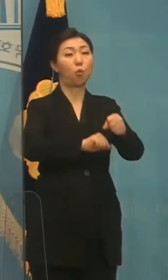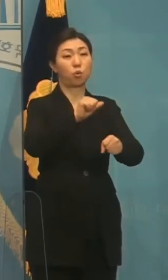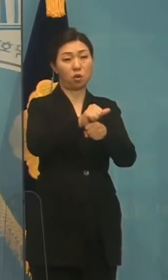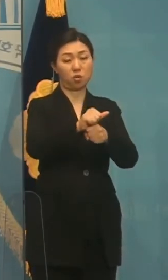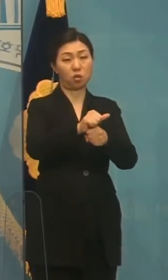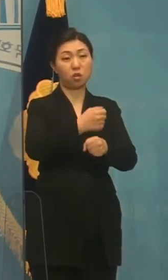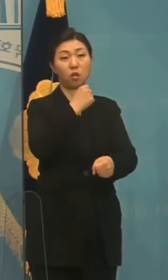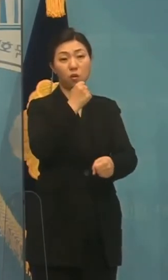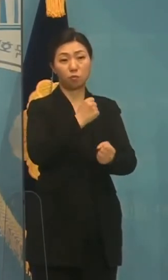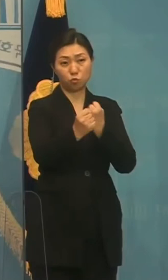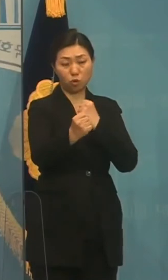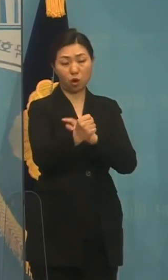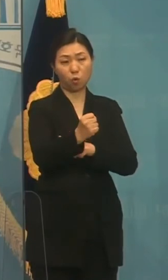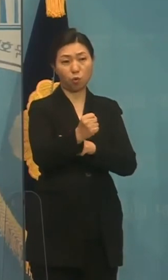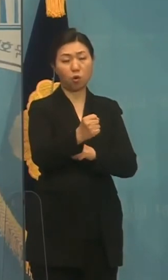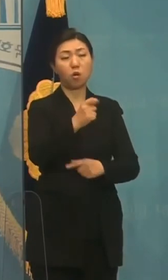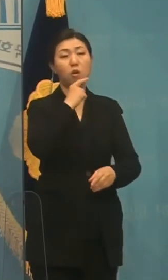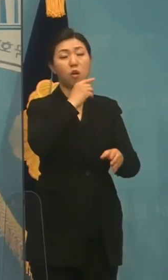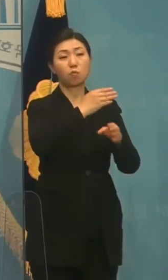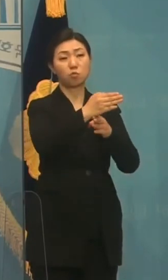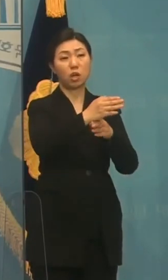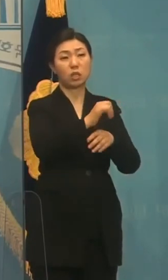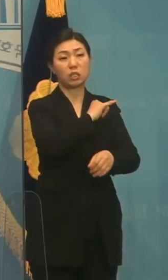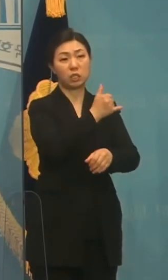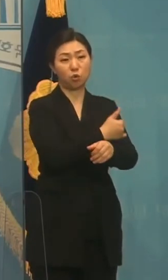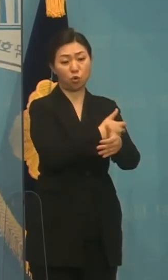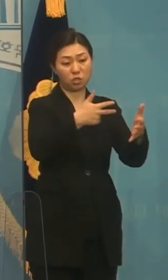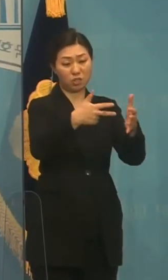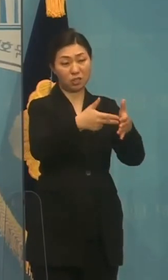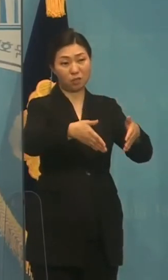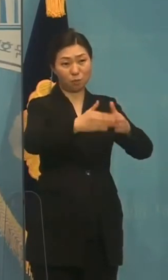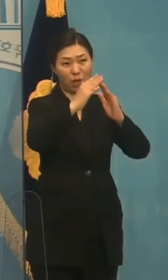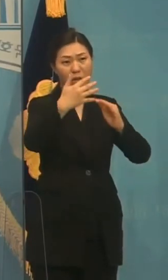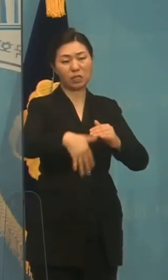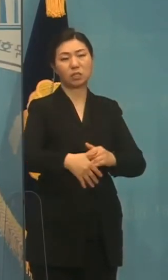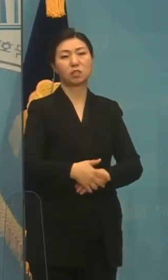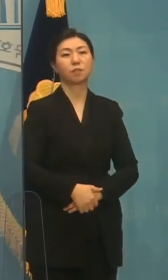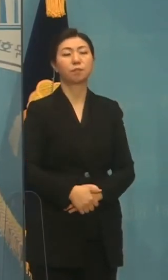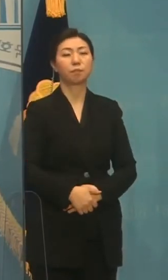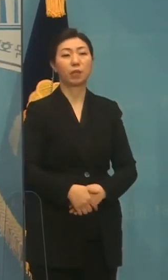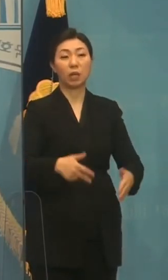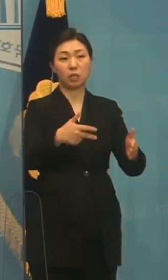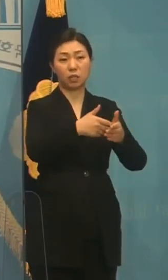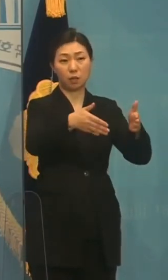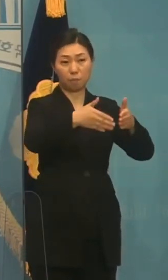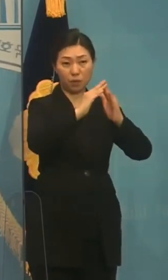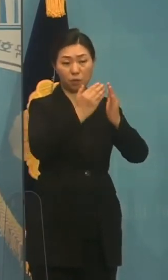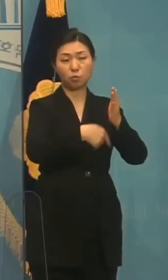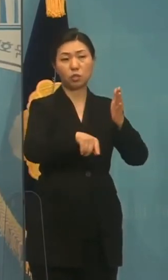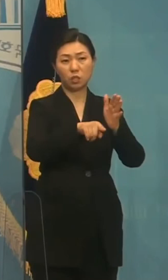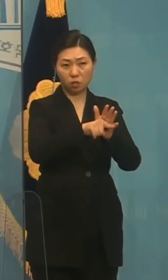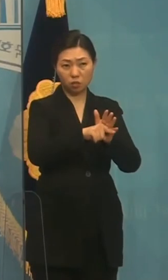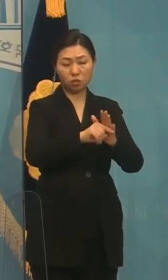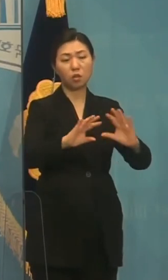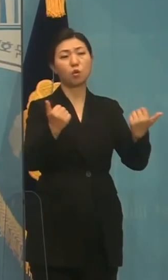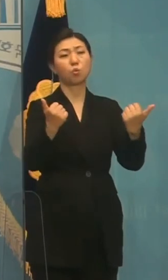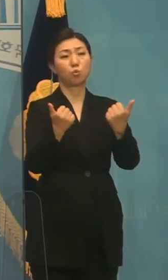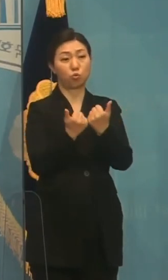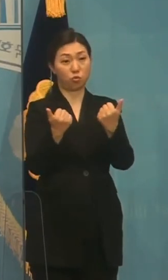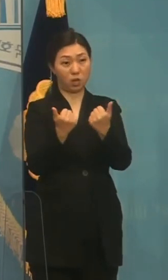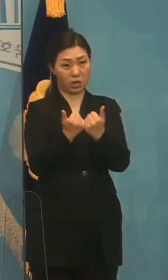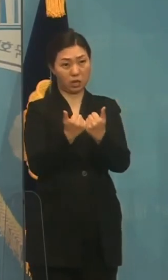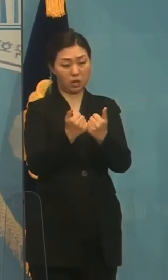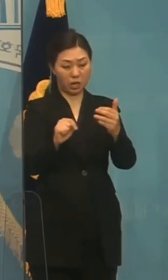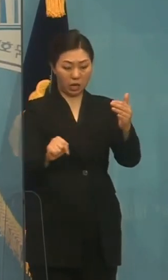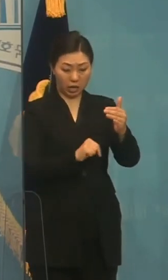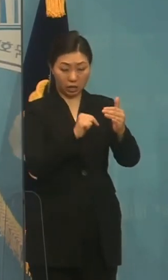북한 인권재단은 출범조차 못하고 있습니다. 재단 출범을 위해서는 국회에서